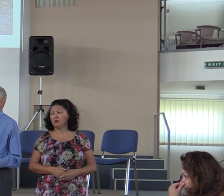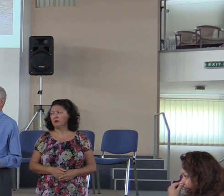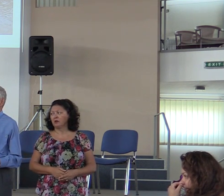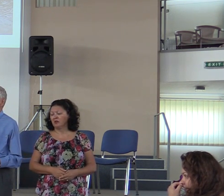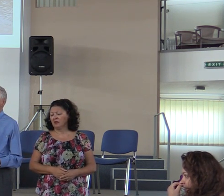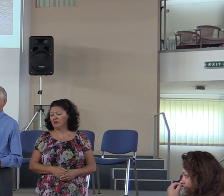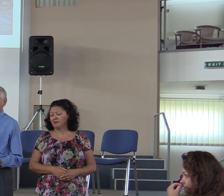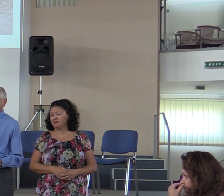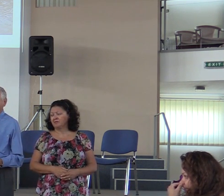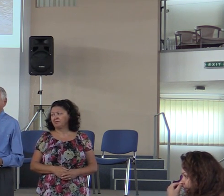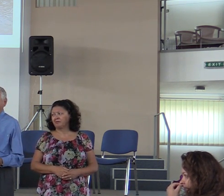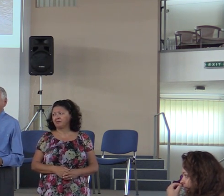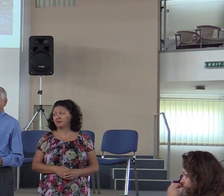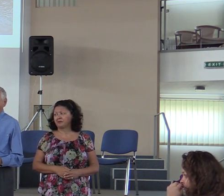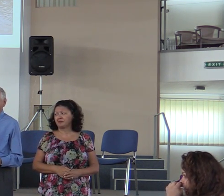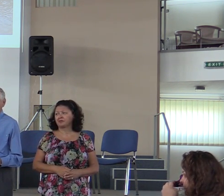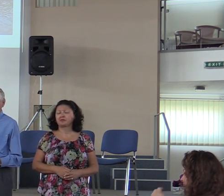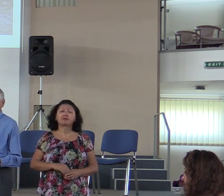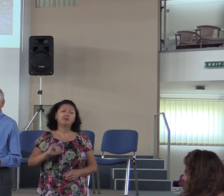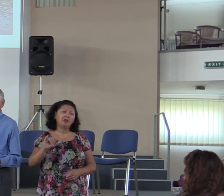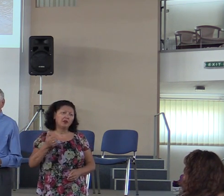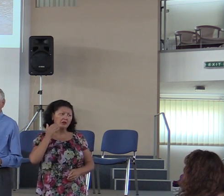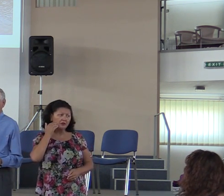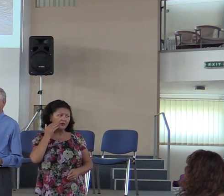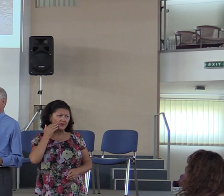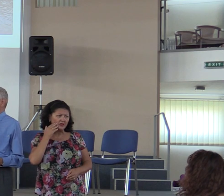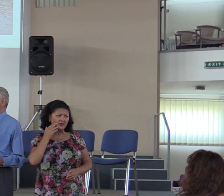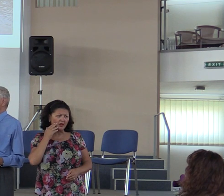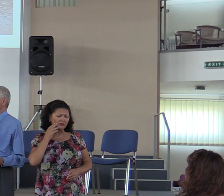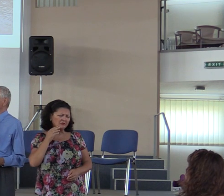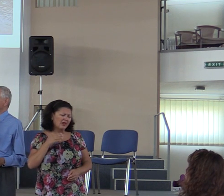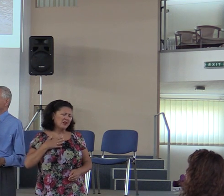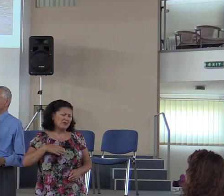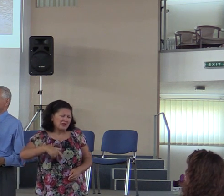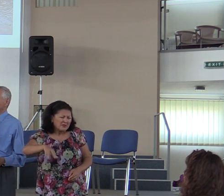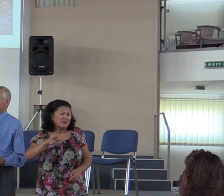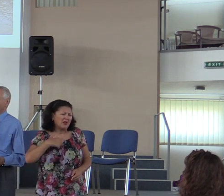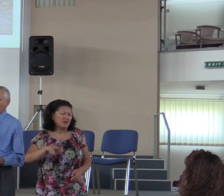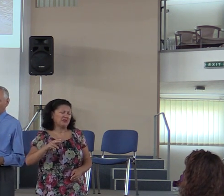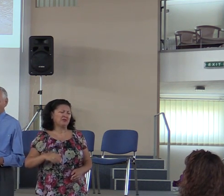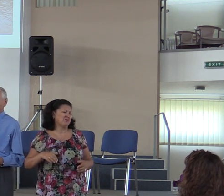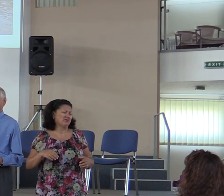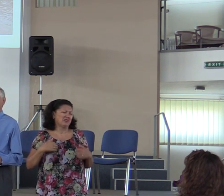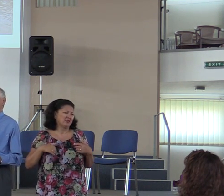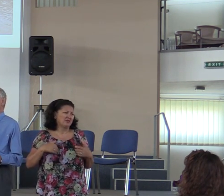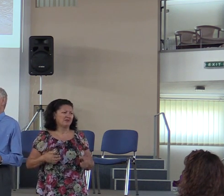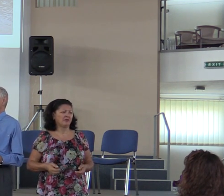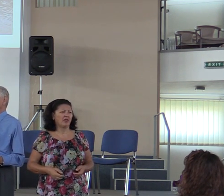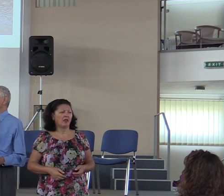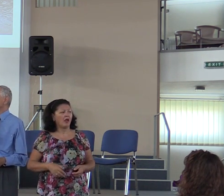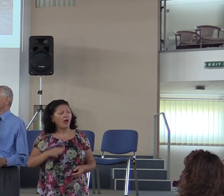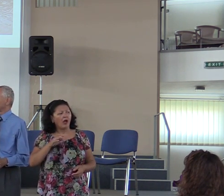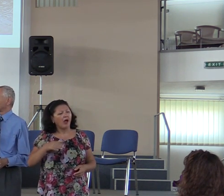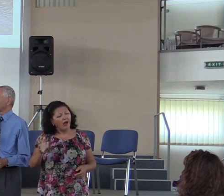girl got very impatient. Și fetița a devenit nerăbdătoare. Let's run. Hai, mamă, hai să